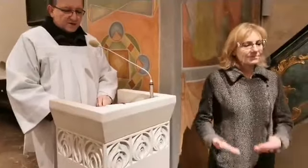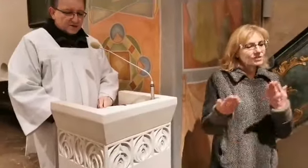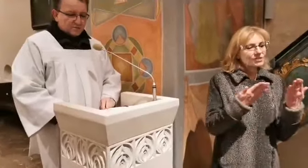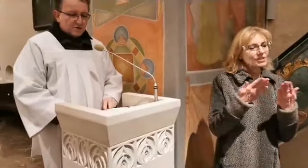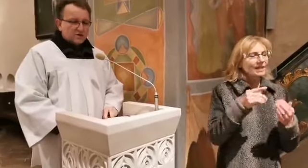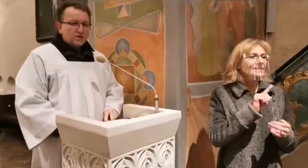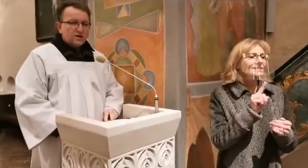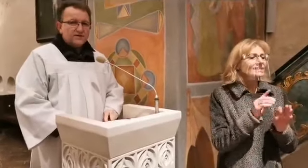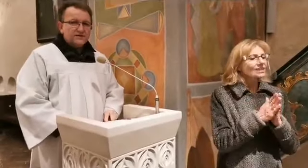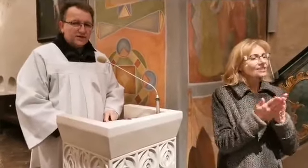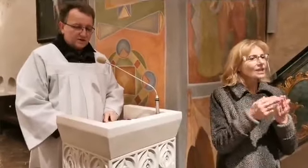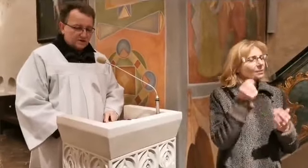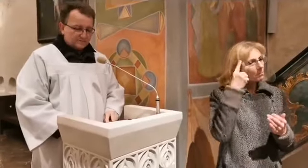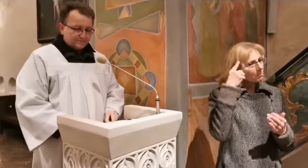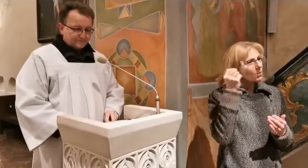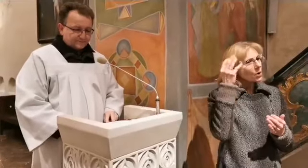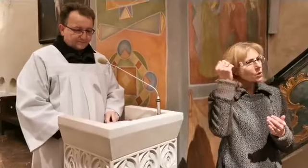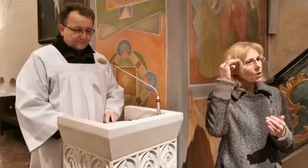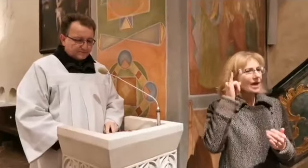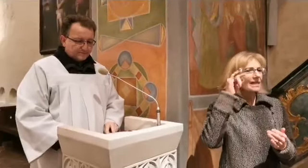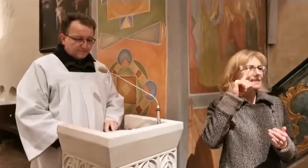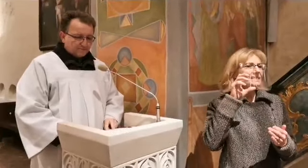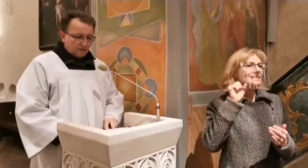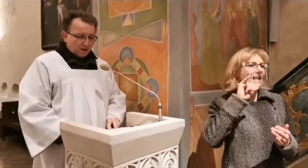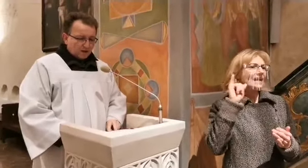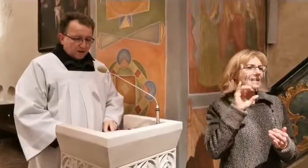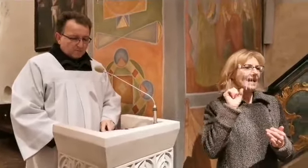Czytanie z księgi proroka Izajasza.